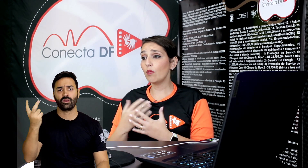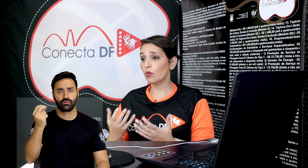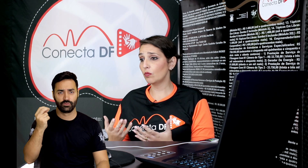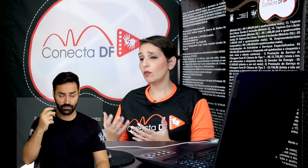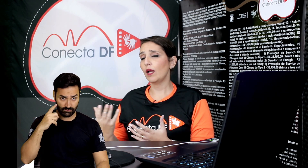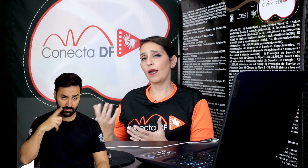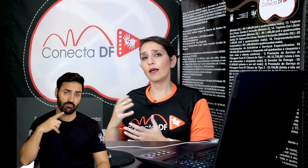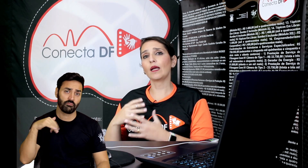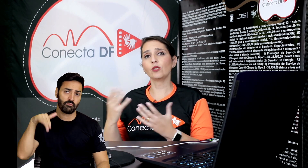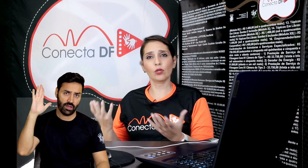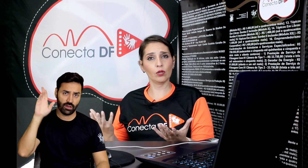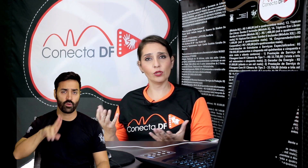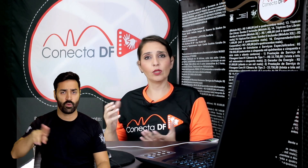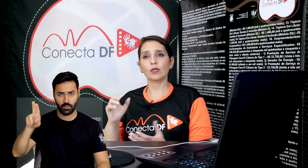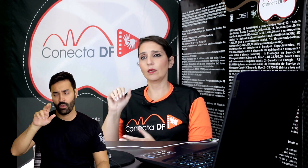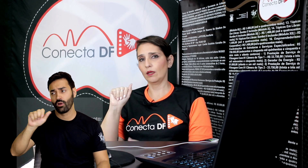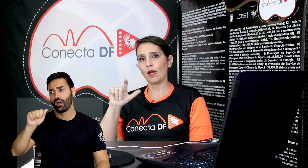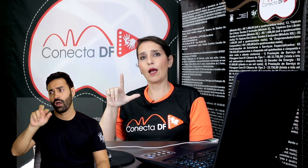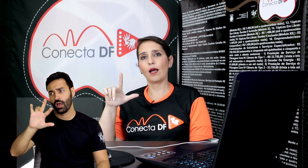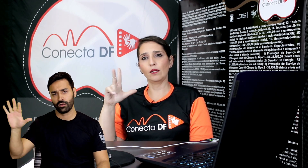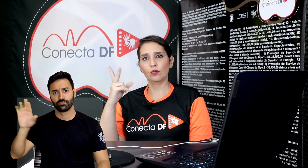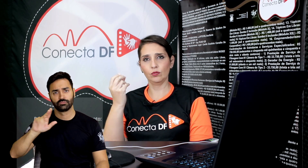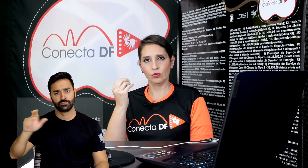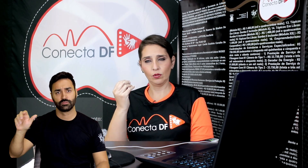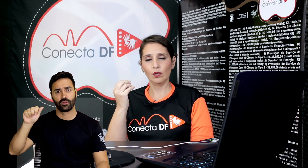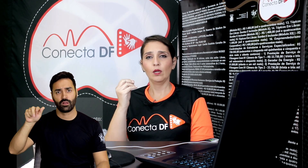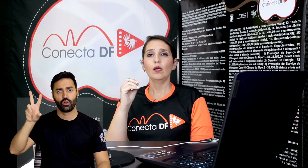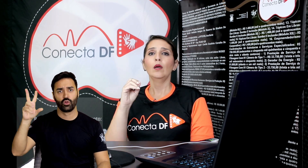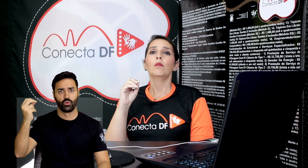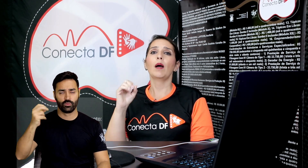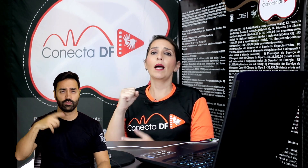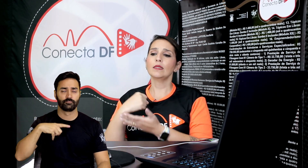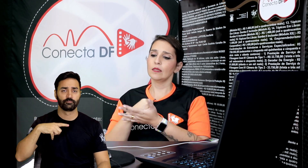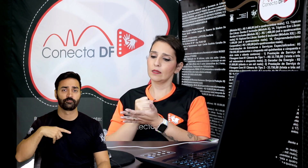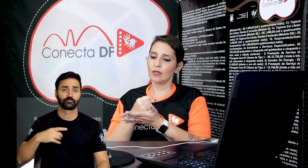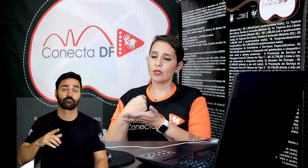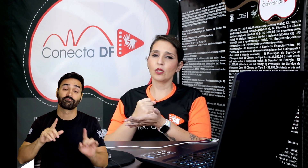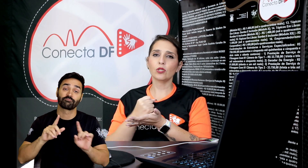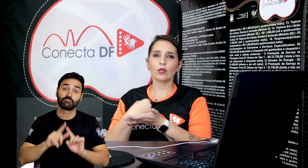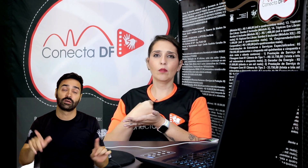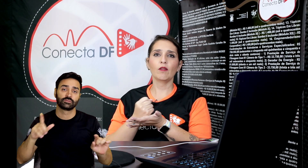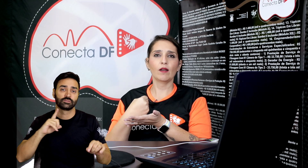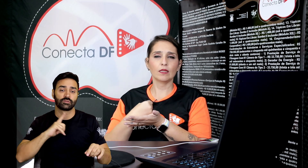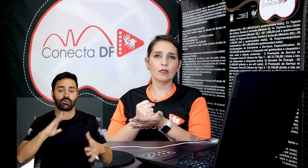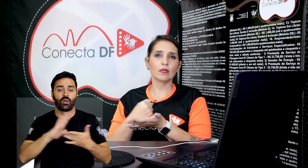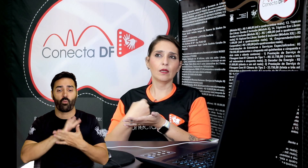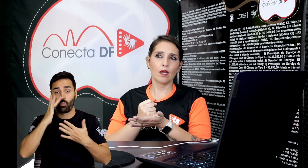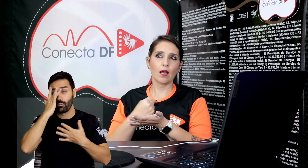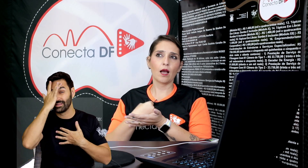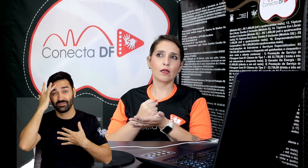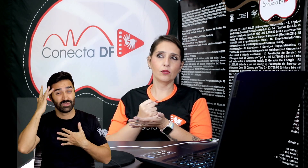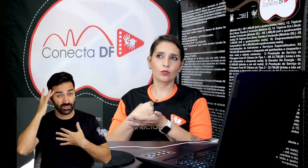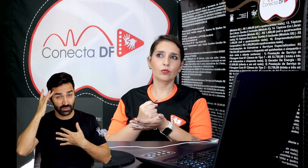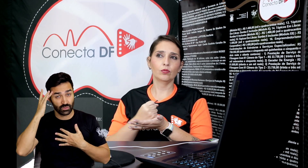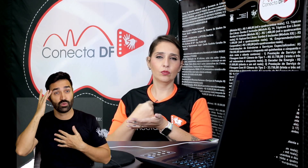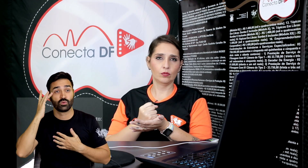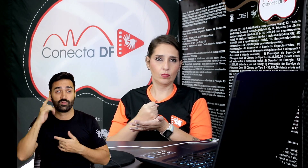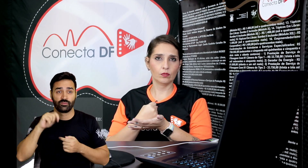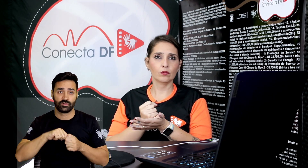mais comum é a datilologia, alho. Mas tem gente que também faz assim,